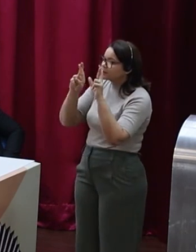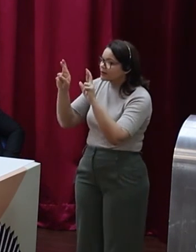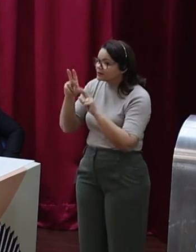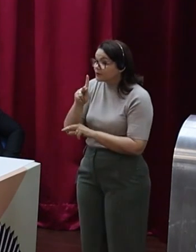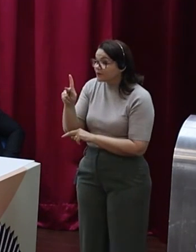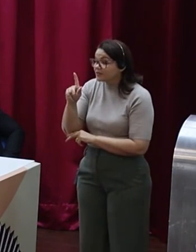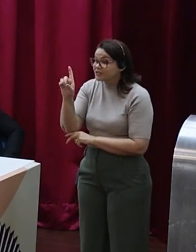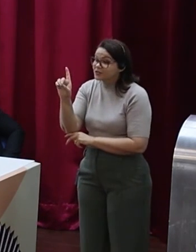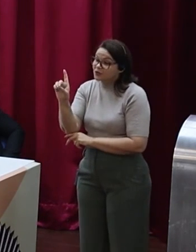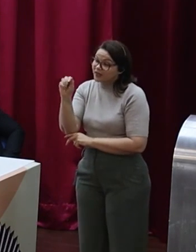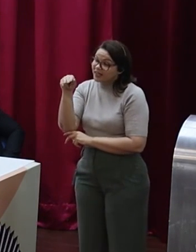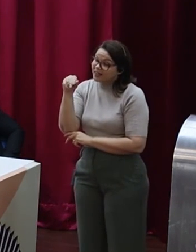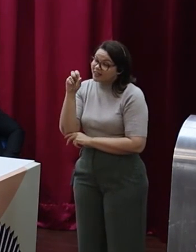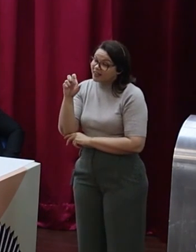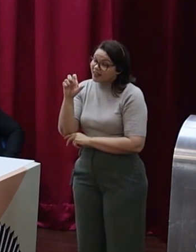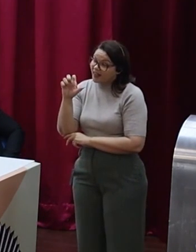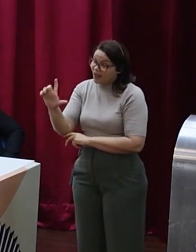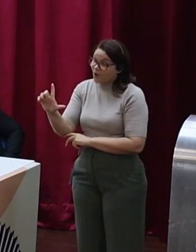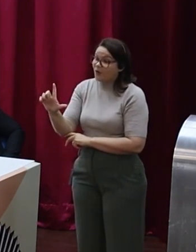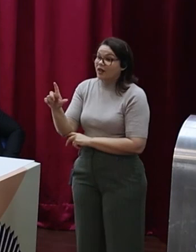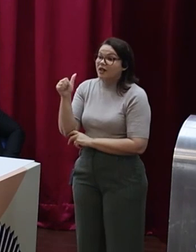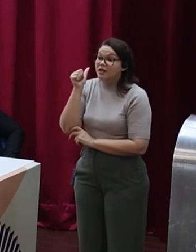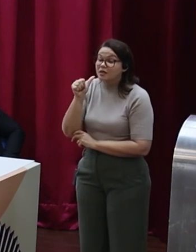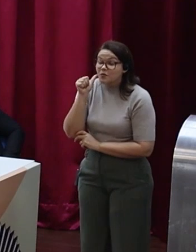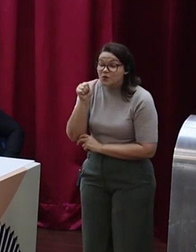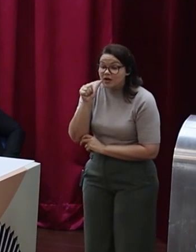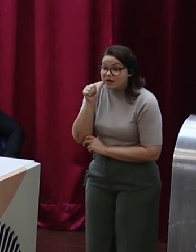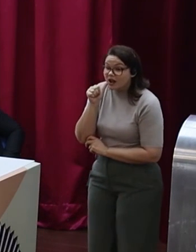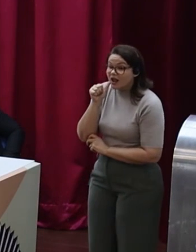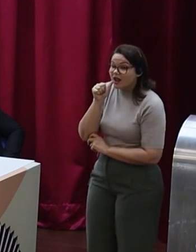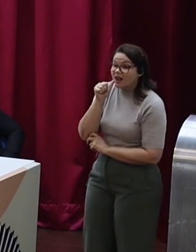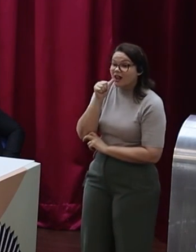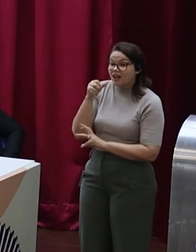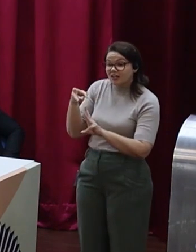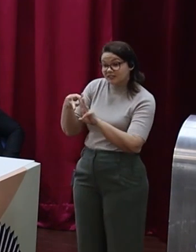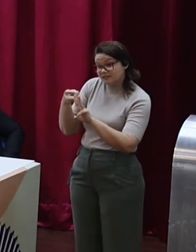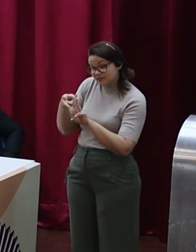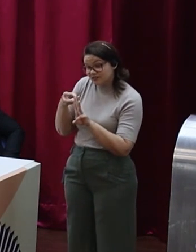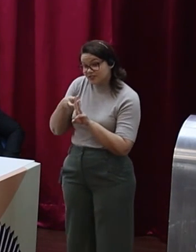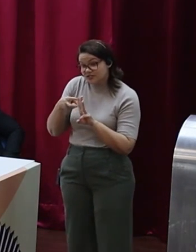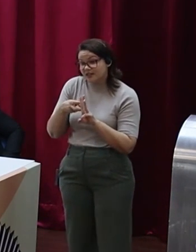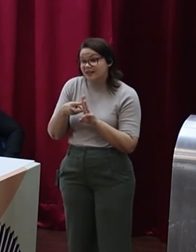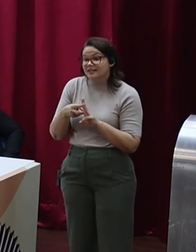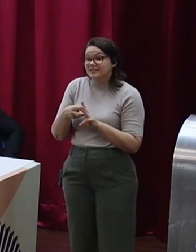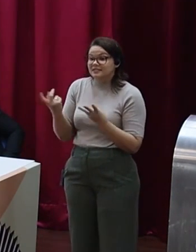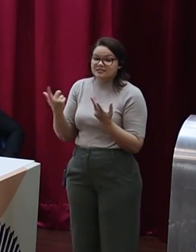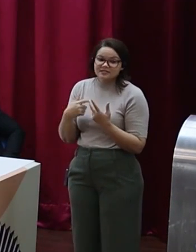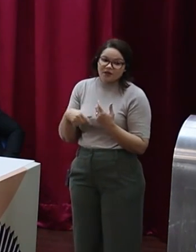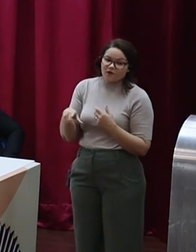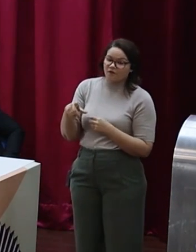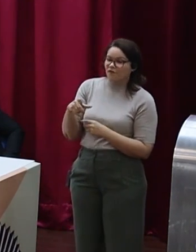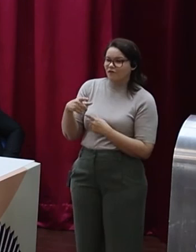que mulheres indígenas são vítimas de violência doméstica e não tem como denunciar isso porque não falam